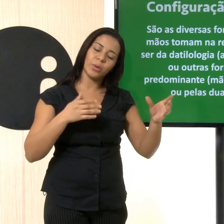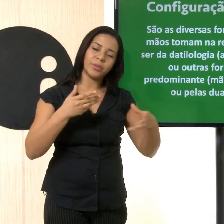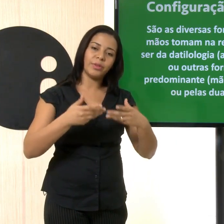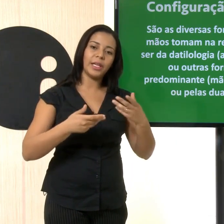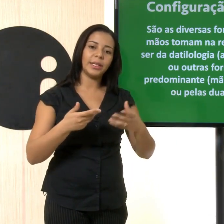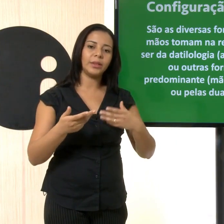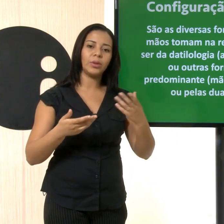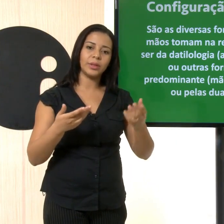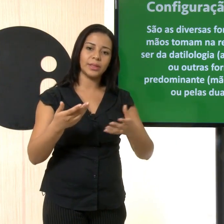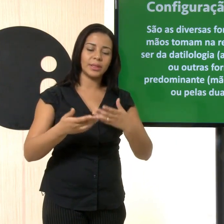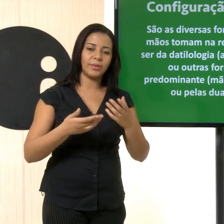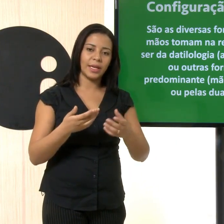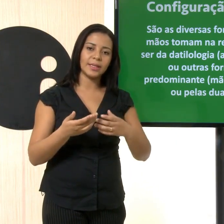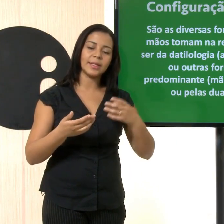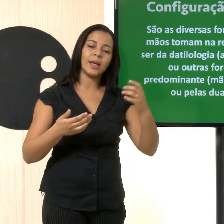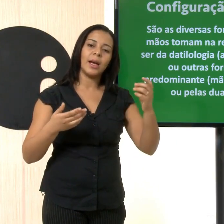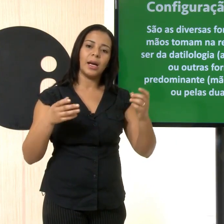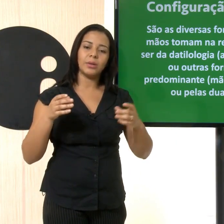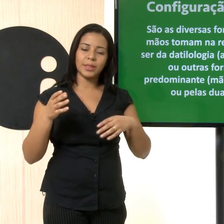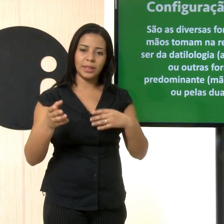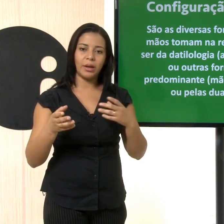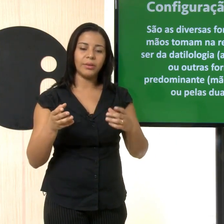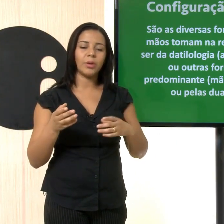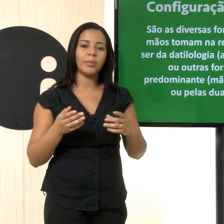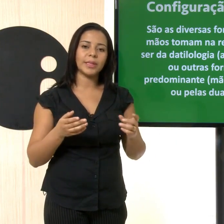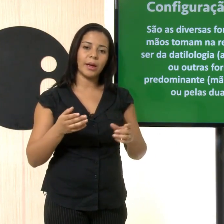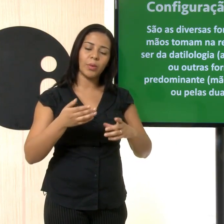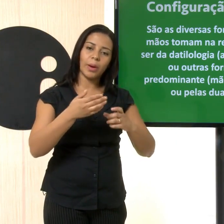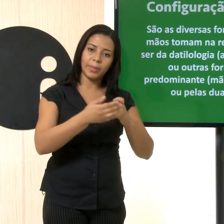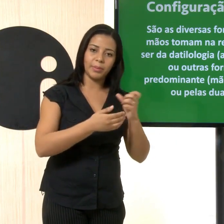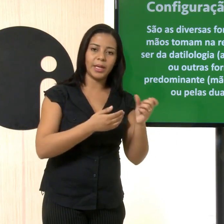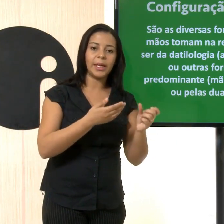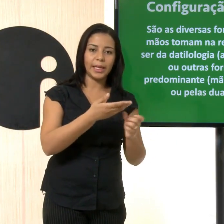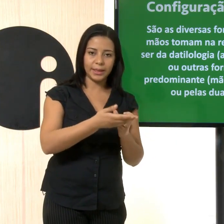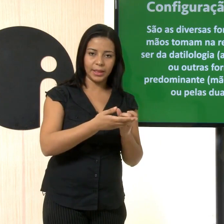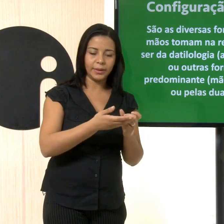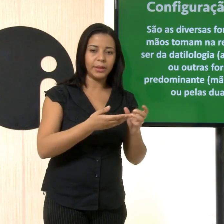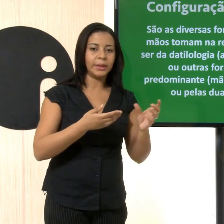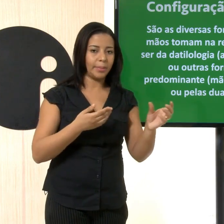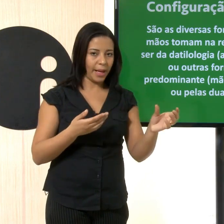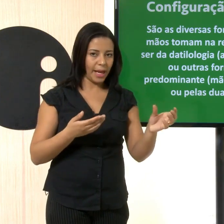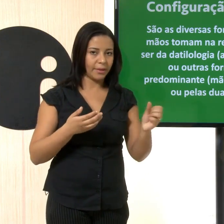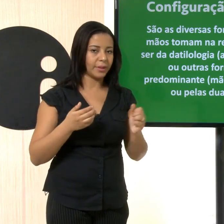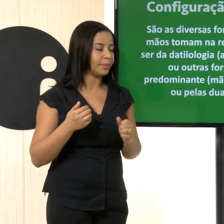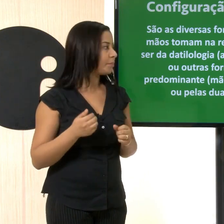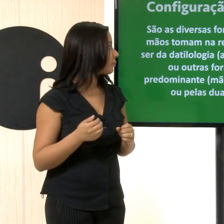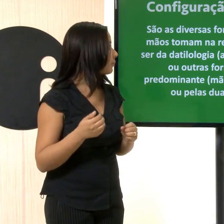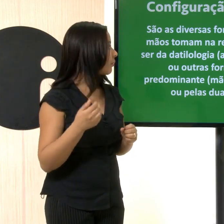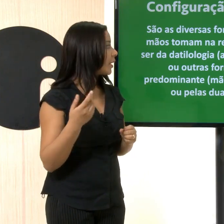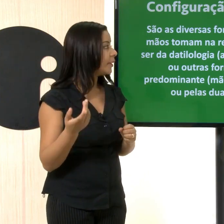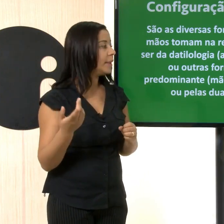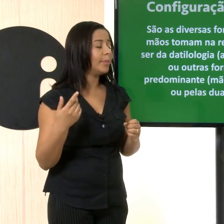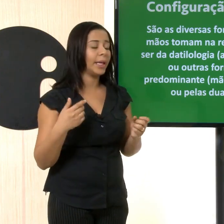como eu falei, nem todas as vezes o sinal vai começar com a primeira letra da palavra.